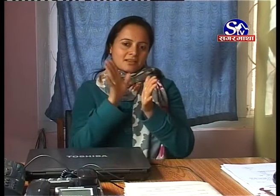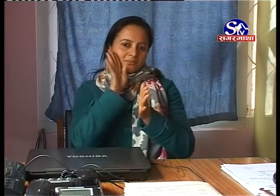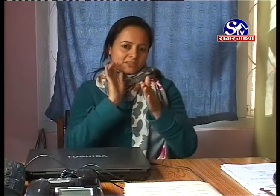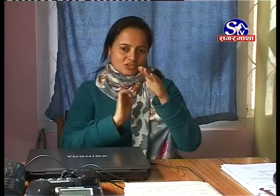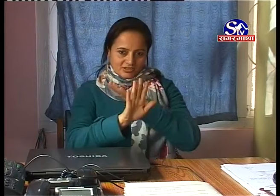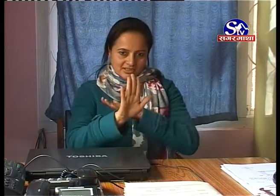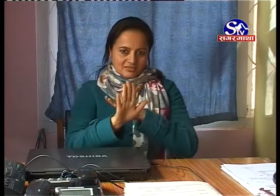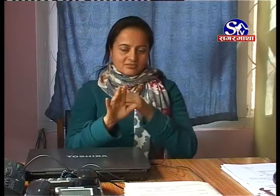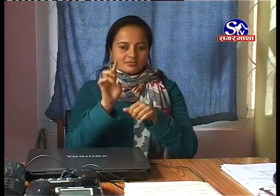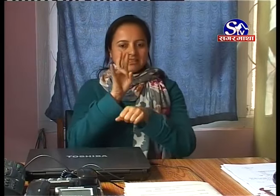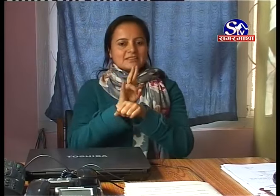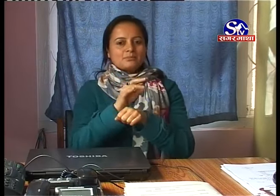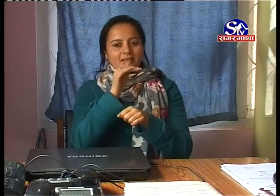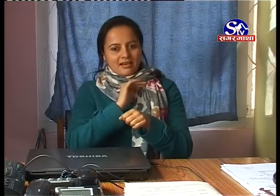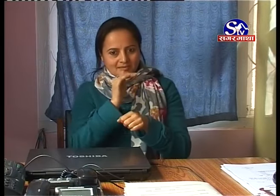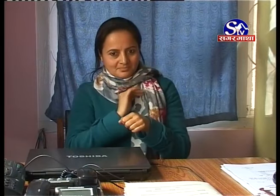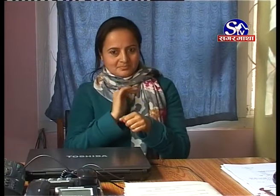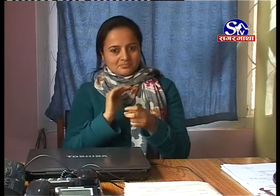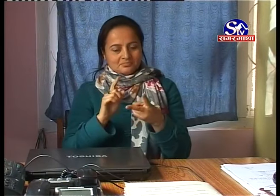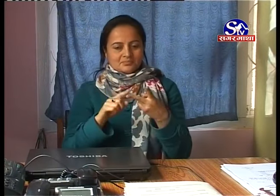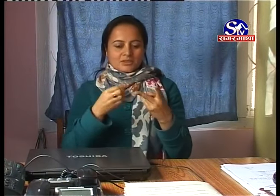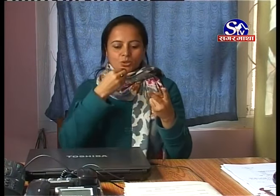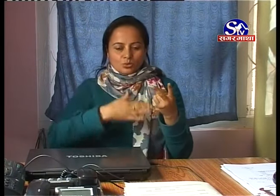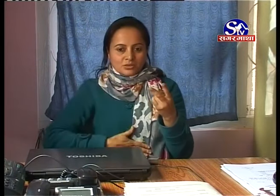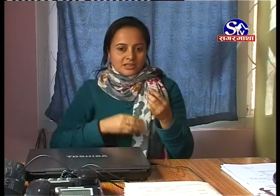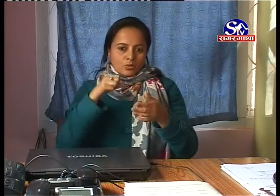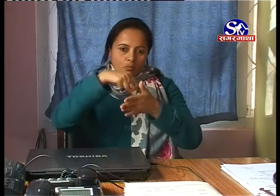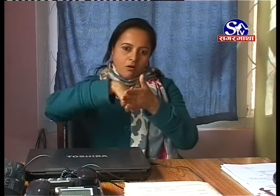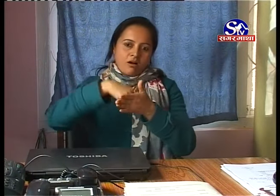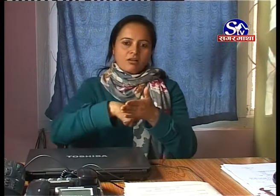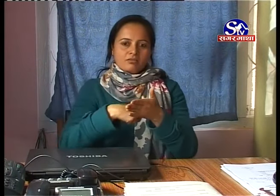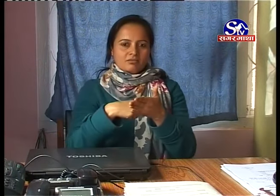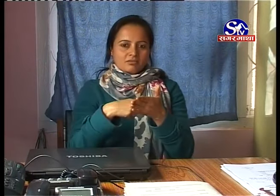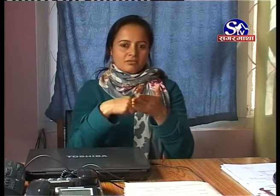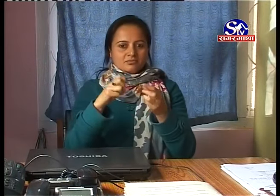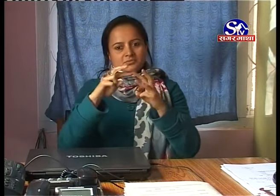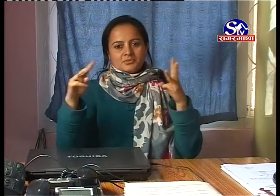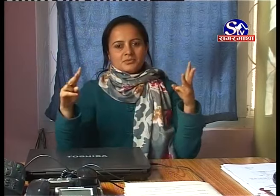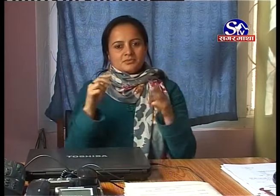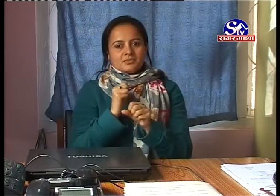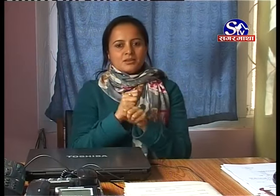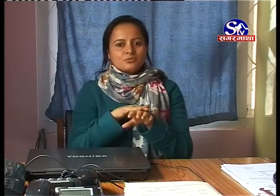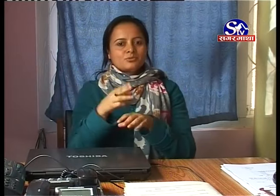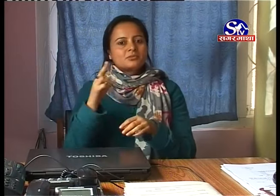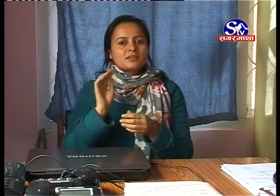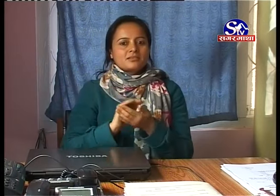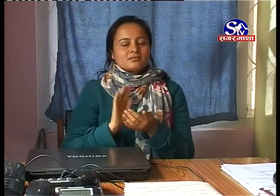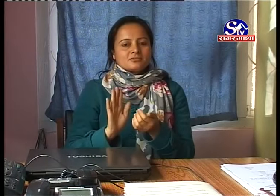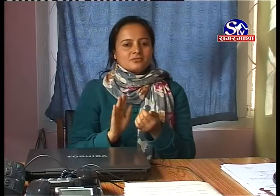विभिन्न जिल्लाहरूमा चाहिँ जुन जिल्लामा चाहिँ साङ्केतिक भाषाको पहुँचभन्दा बाहिर बहिराहरू हुनुहुन्छ उहाँहरूको लागि हामीले साङ्केतिक भाषा कार्यक्रम सञ्चालन